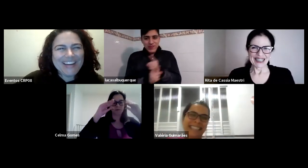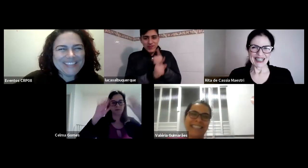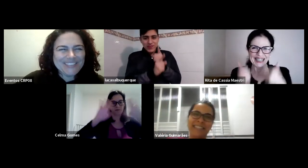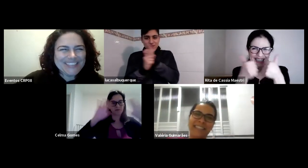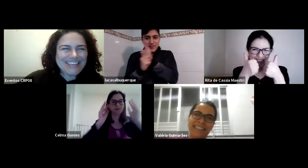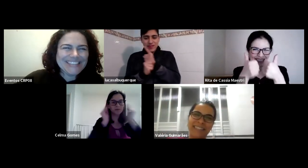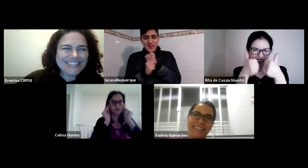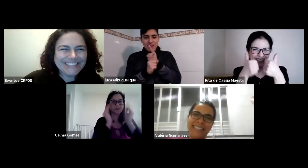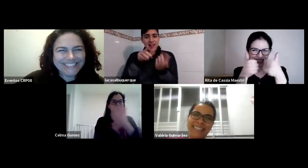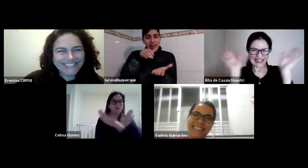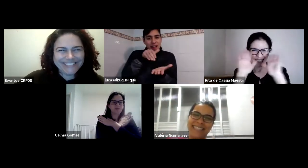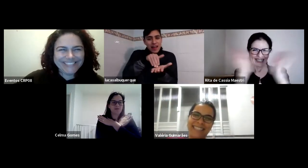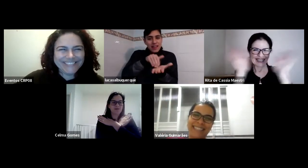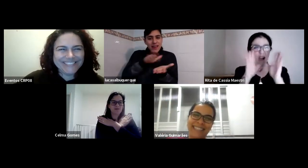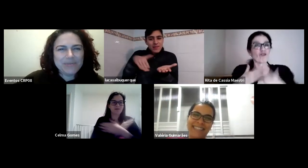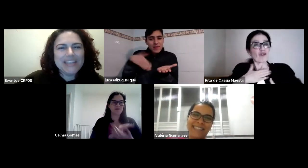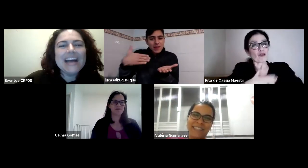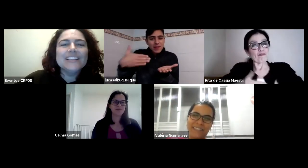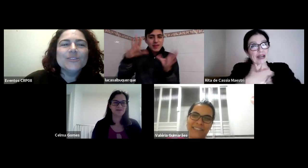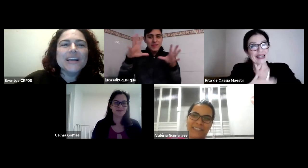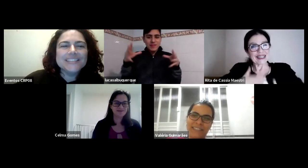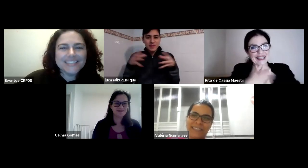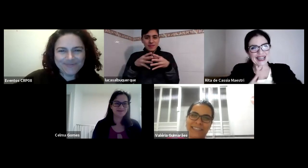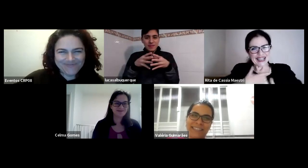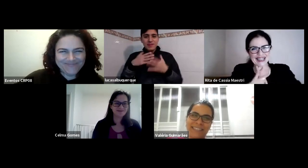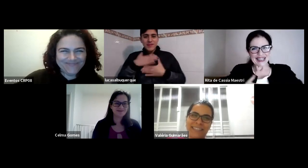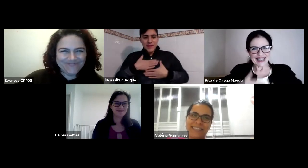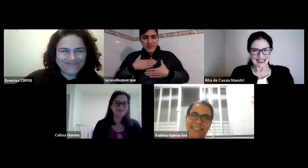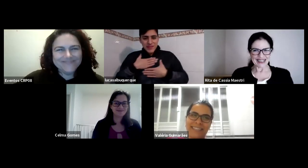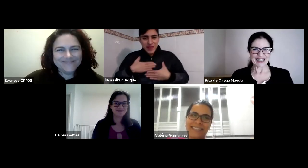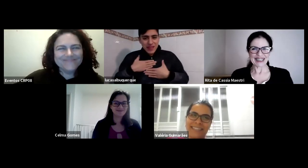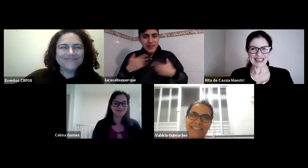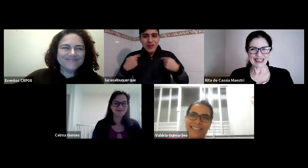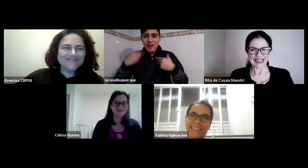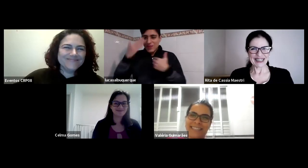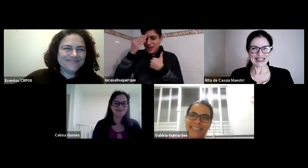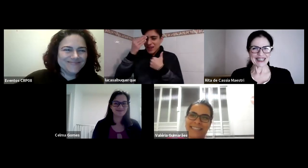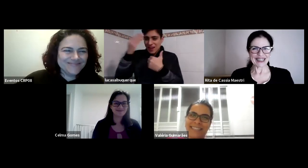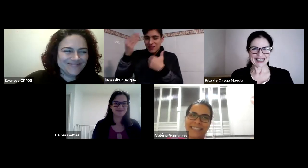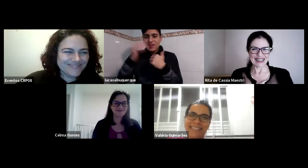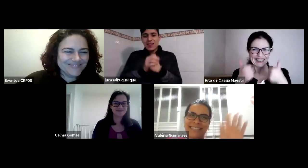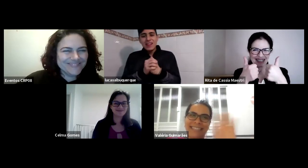Até mais para vocês. Obrigada, Lucas. Prazer foi meu,